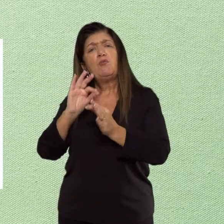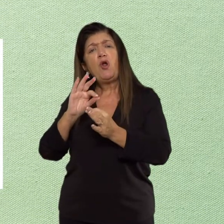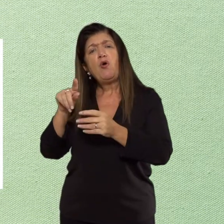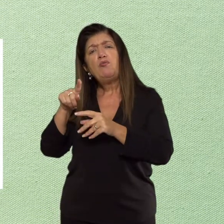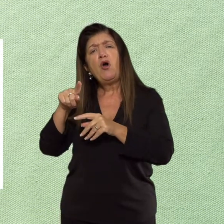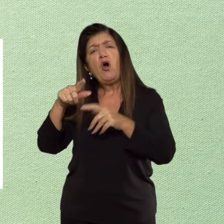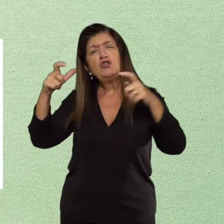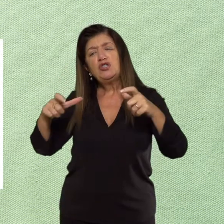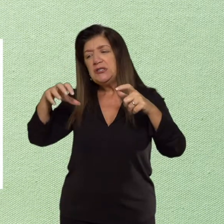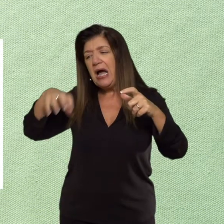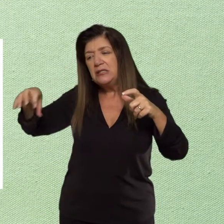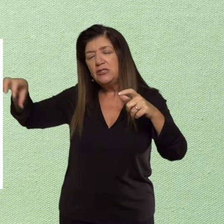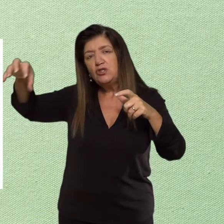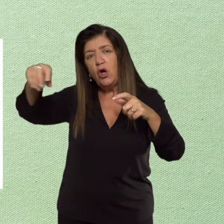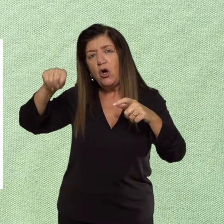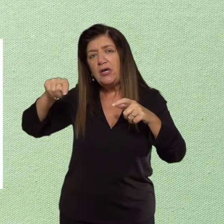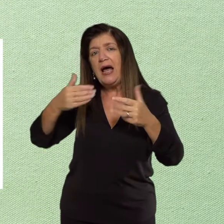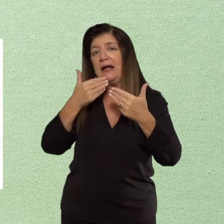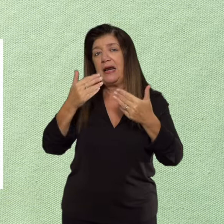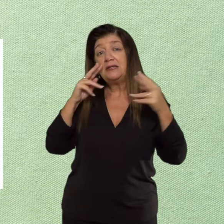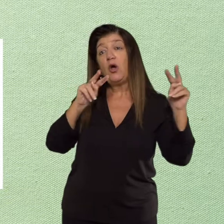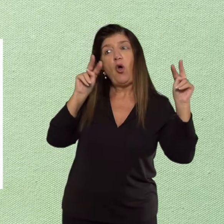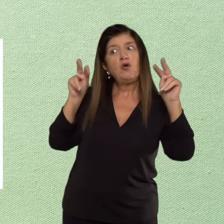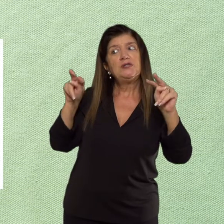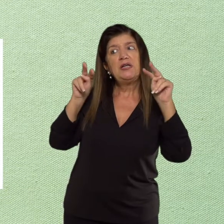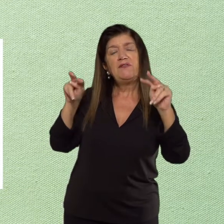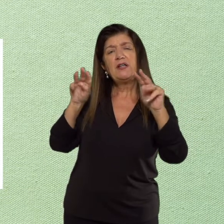sappiamo, grazie all'osservatorio,